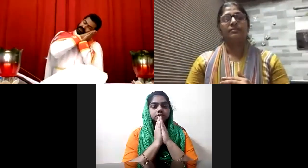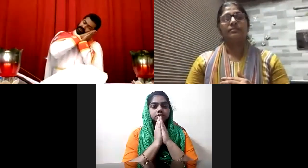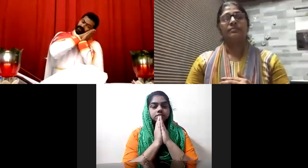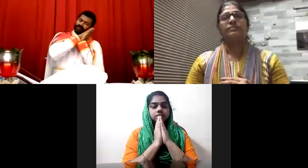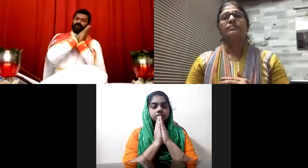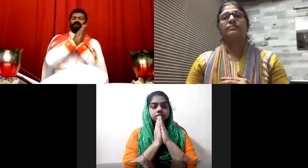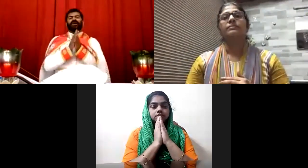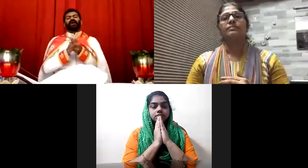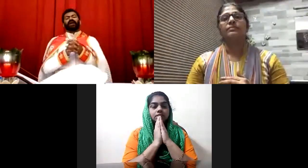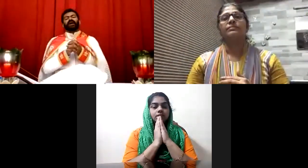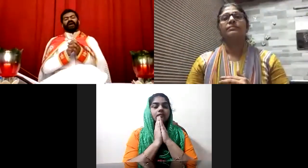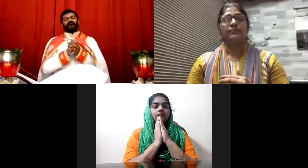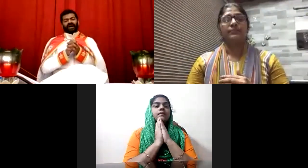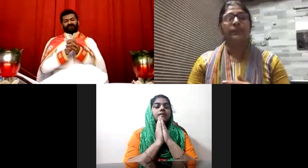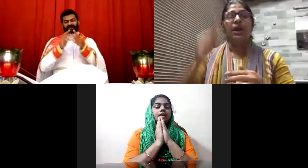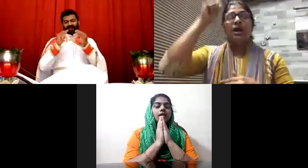ചെയ്യുന്നു.